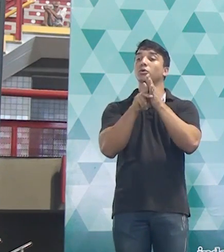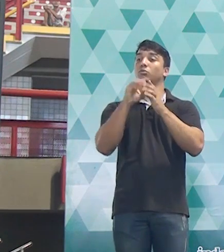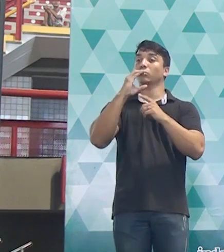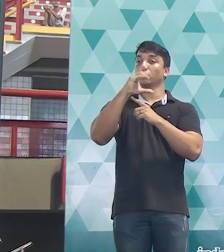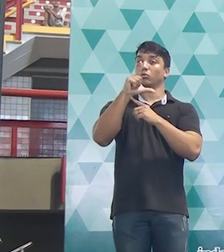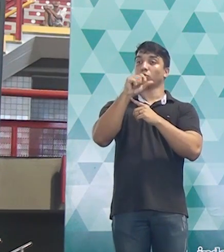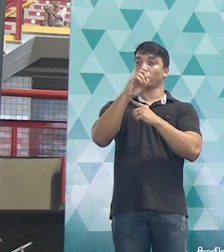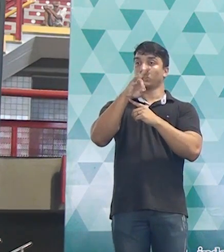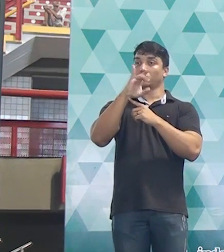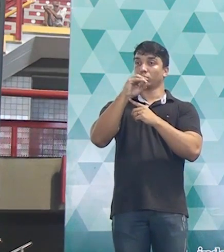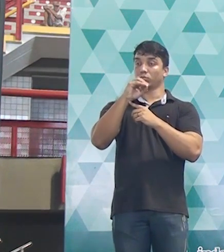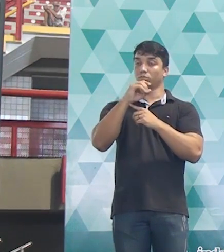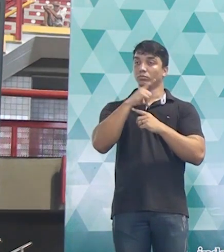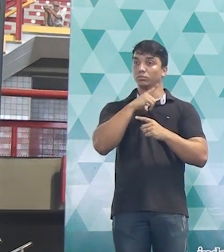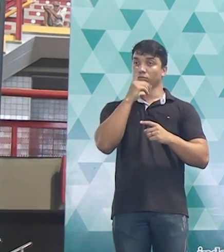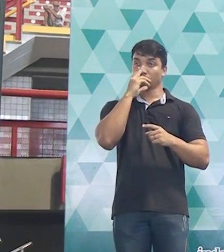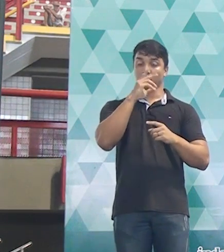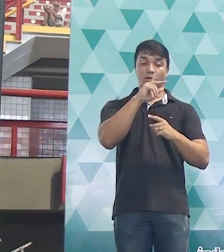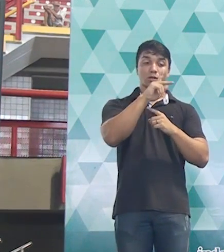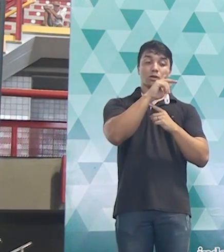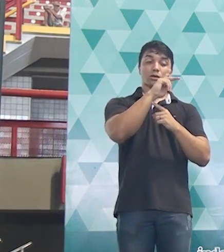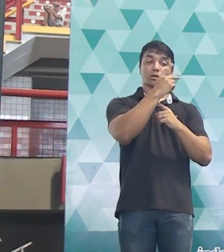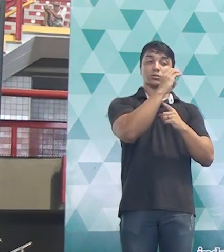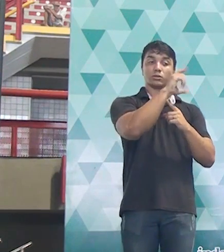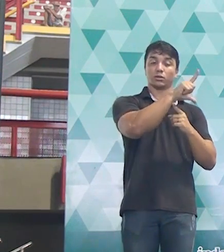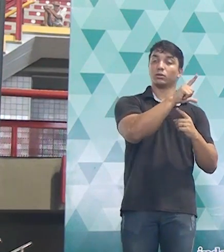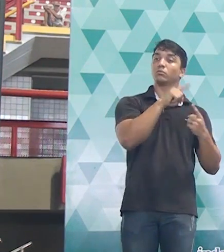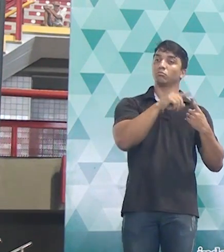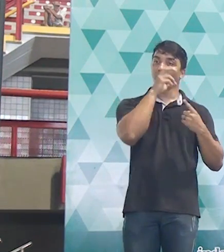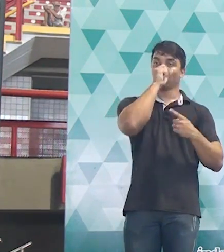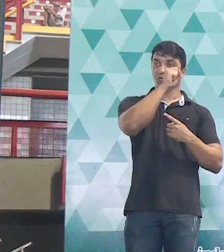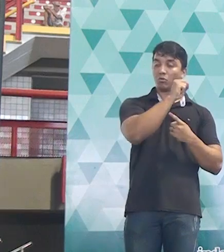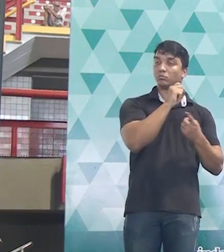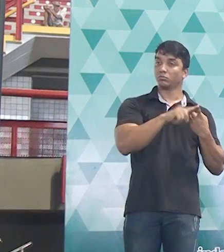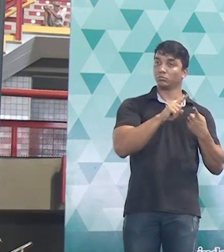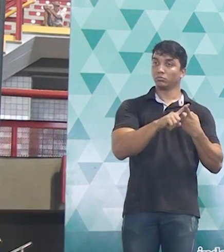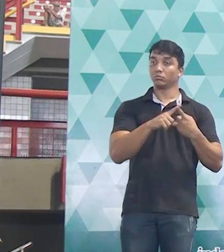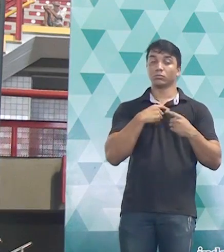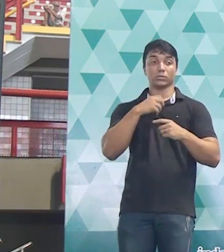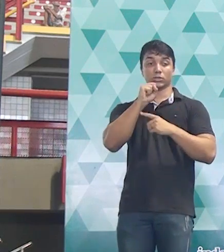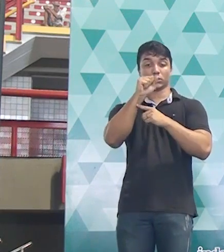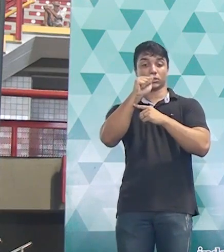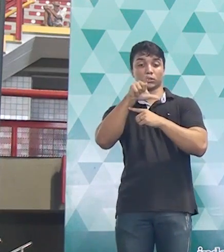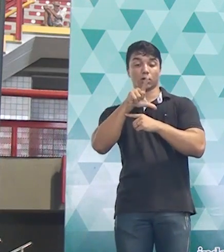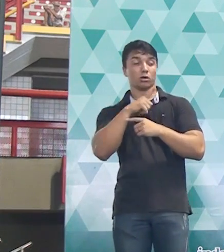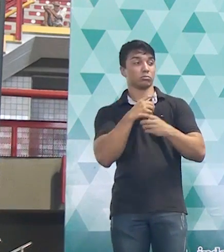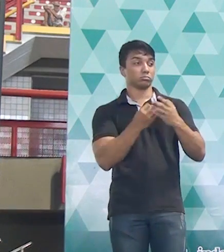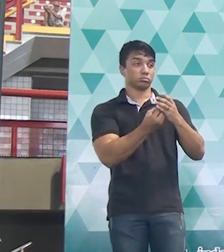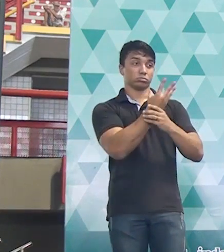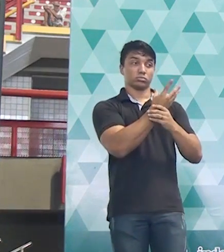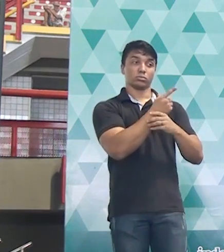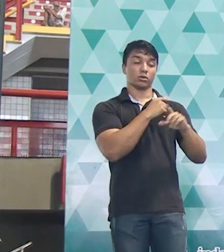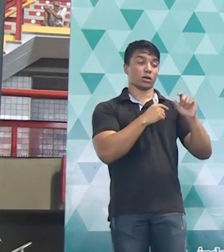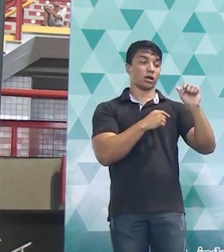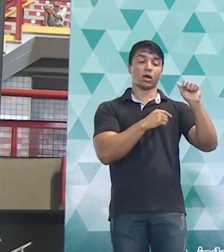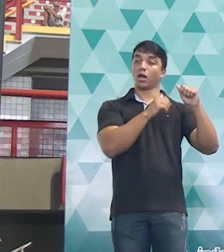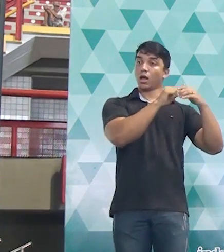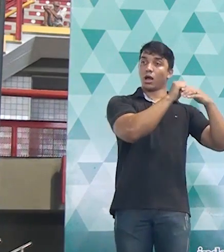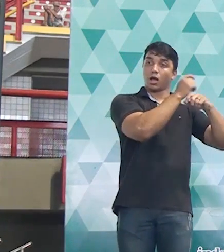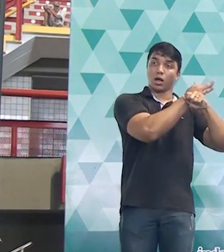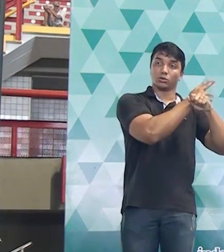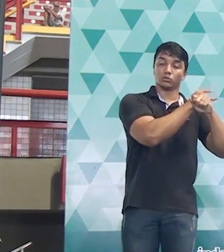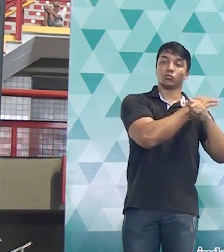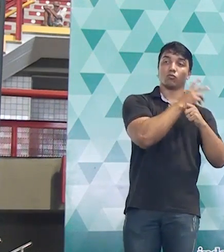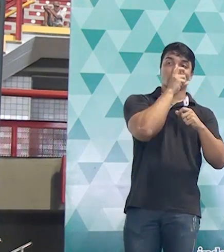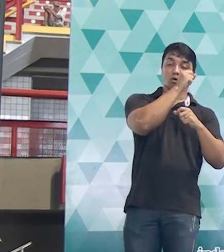Tanto KOH como HCl são fortes. Quando um sal é produzido por uma reação entre um ácido forte e uma